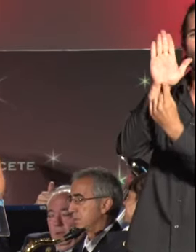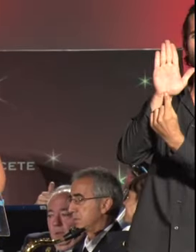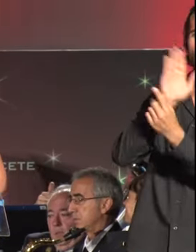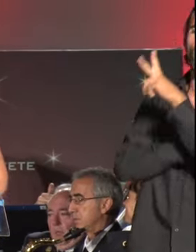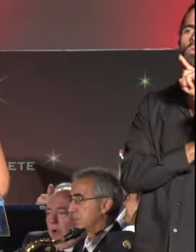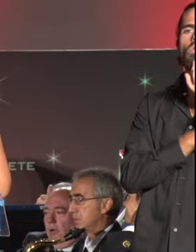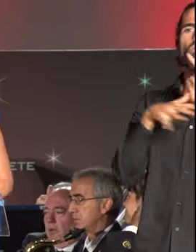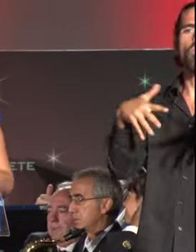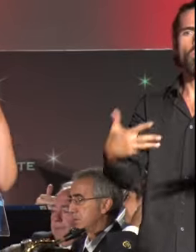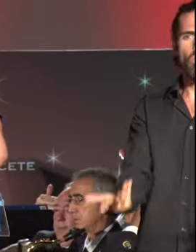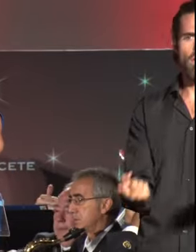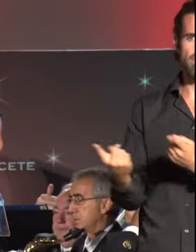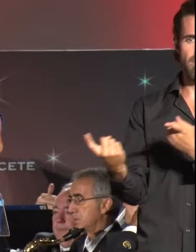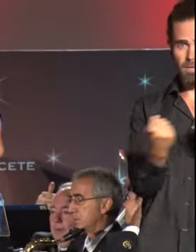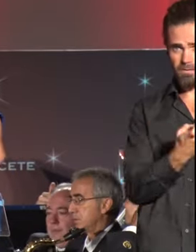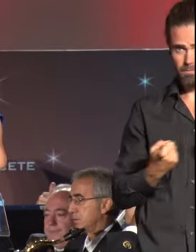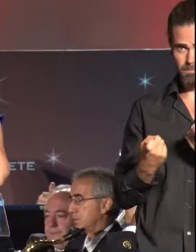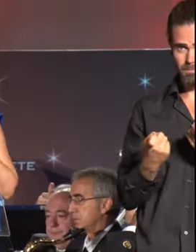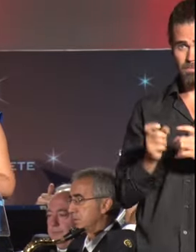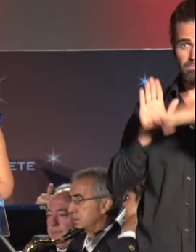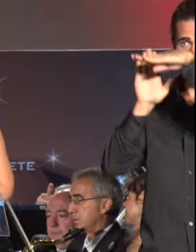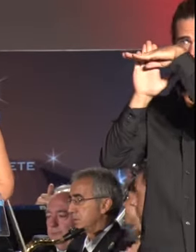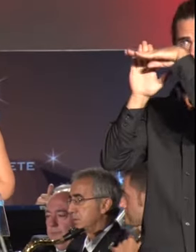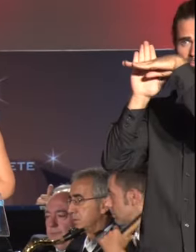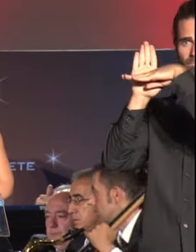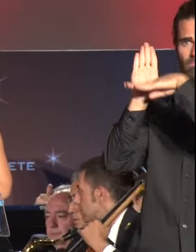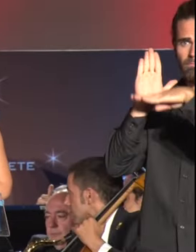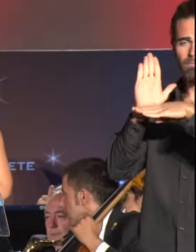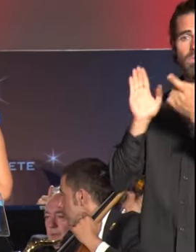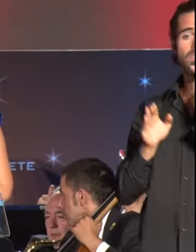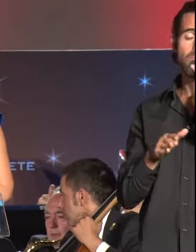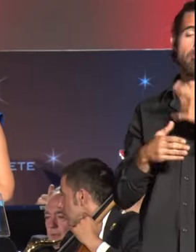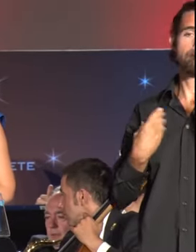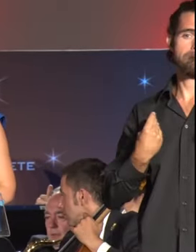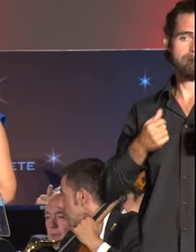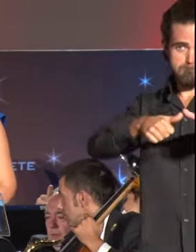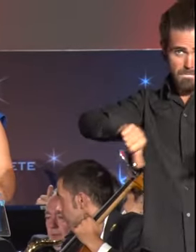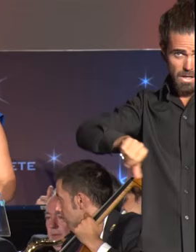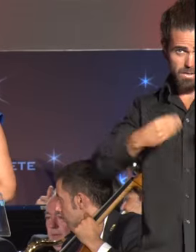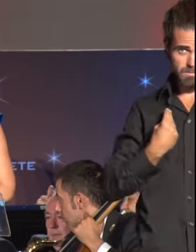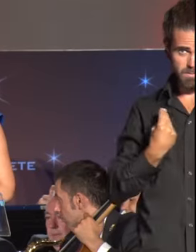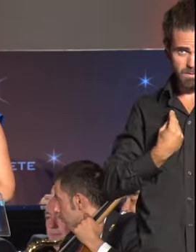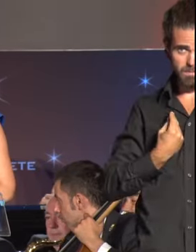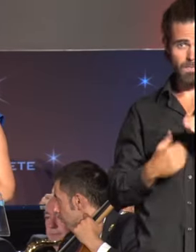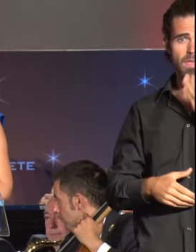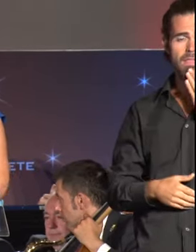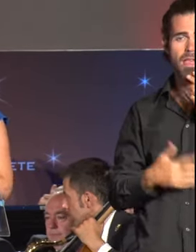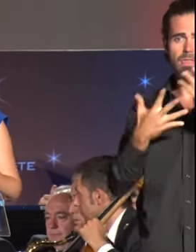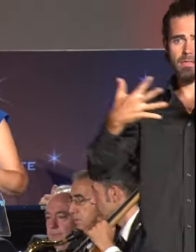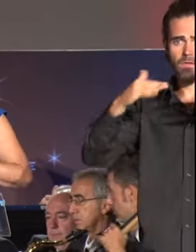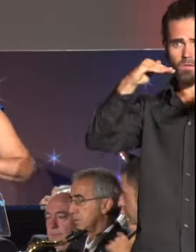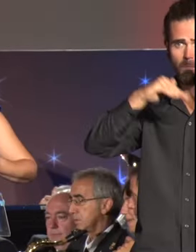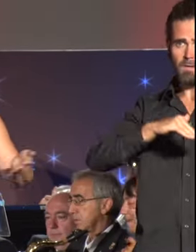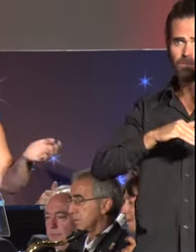manchego o manchega de la feria? Bien, pues en las bases tan solo se pide vivir en Albacete, tener cumplidos los 18 años de edad,